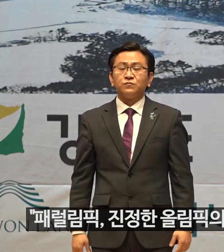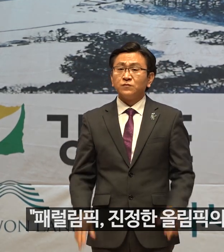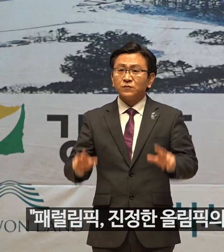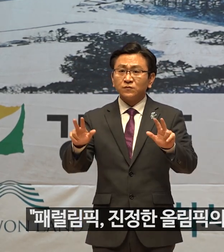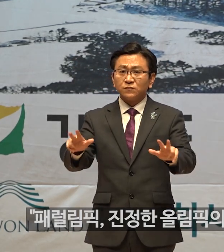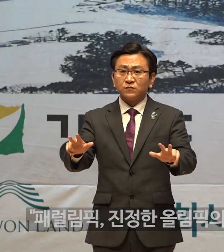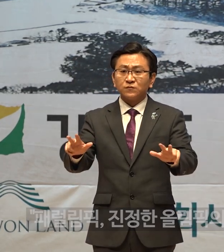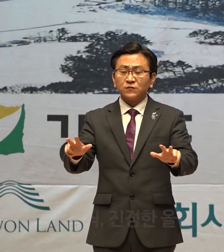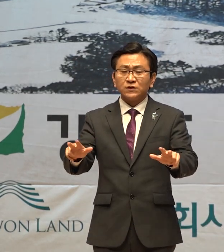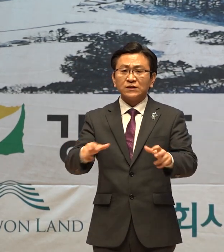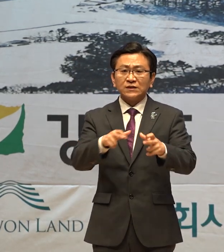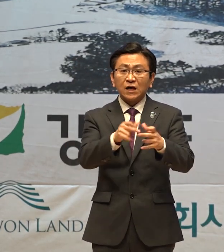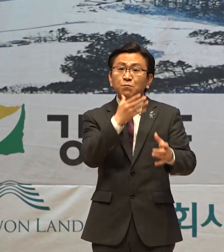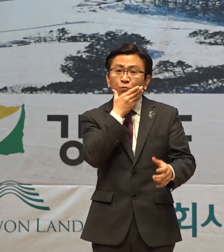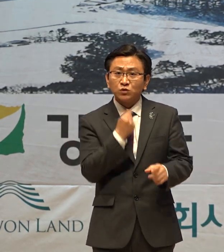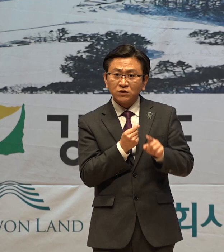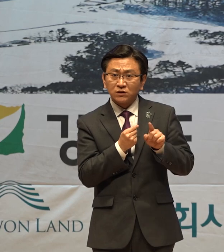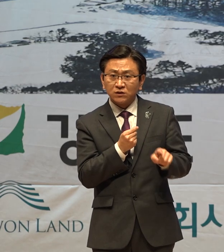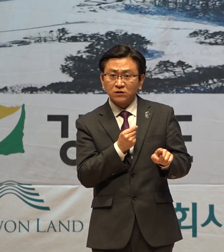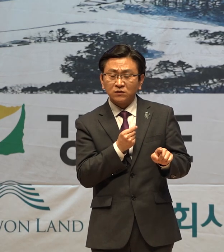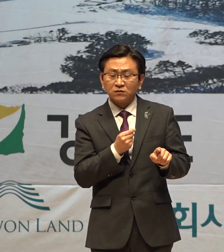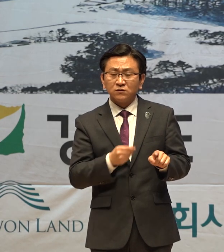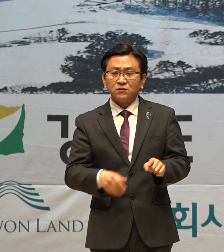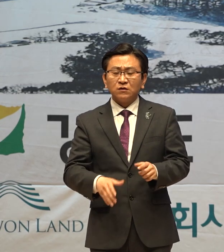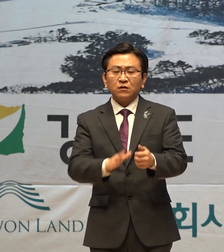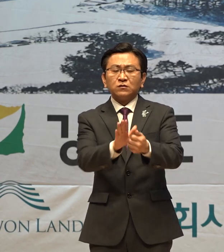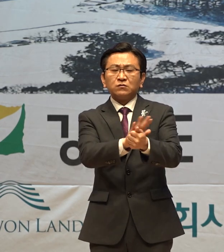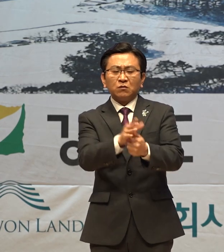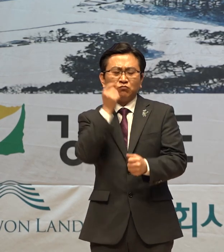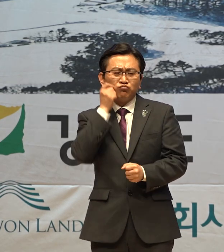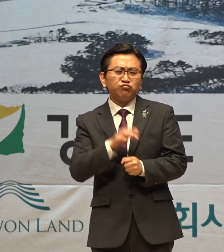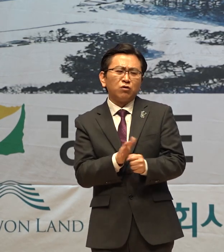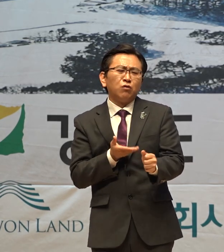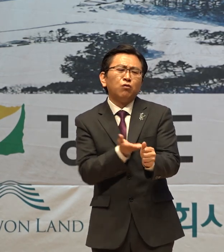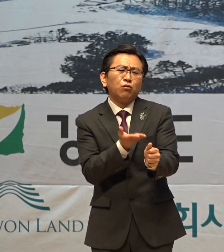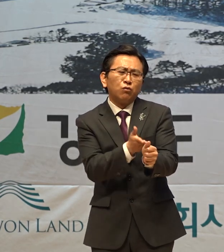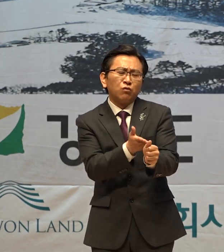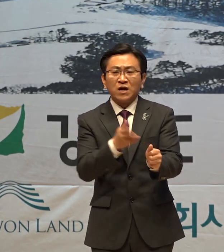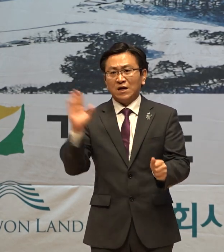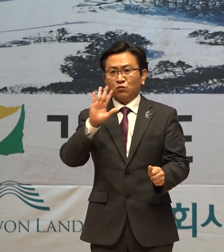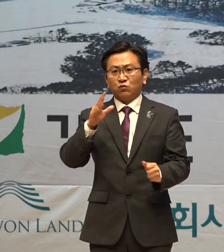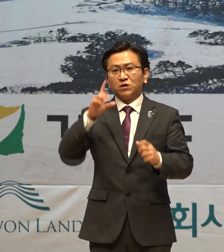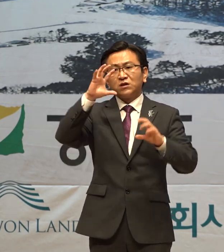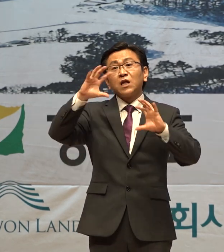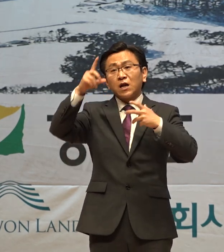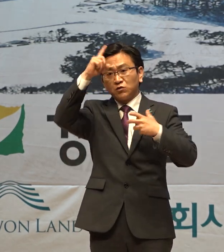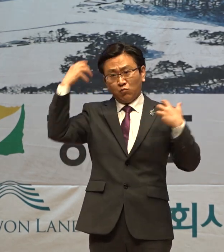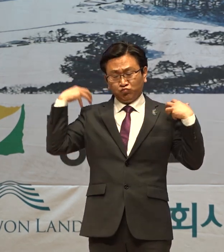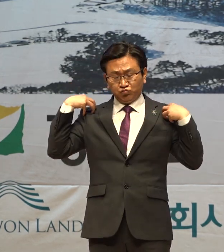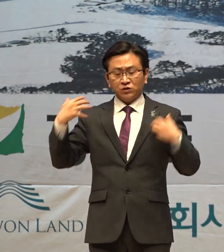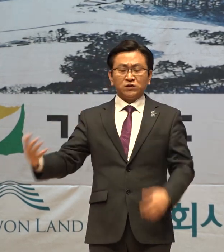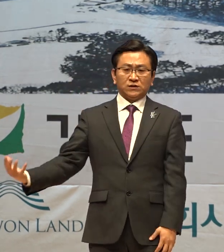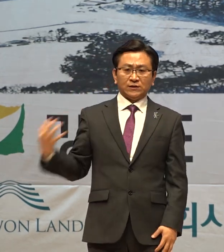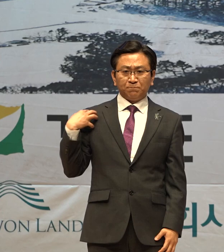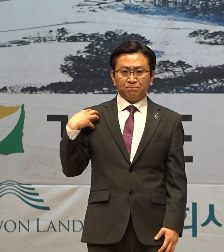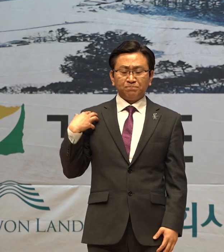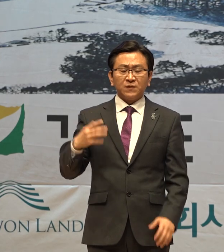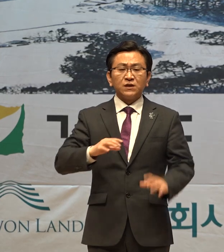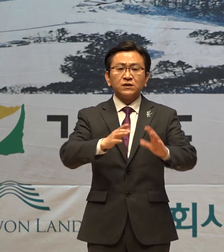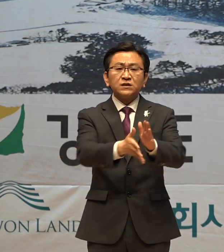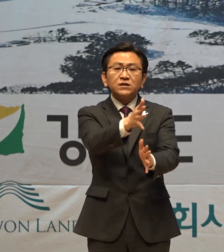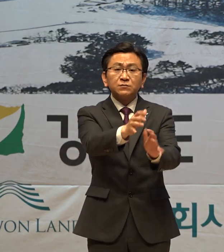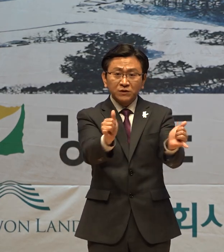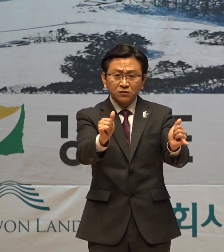이제 장애인 복지를 시혜나 동정이 아닌 국가의 의무이자 또 시민의